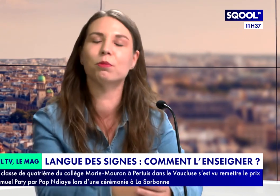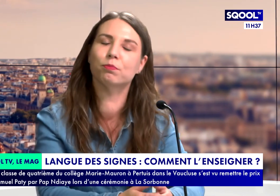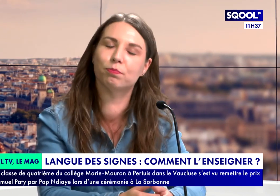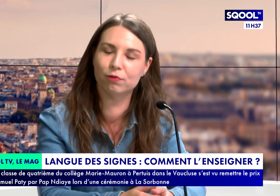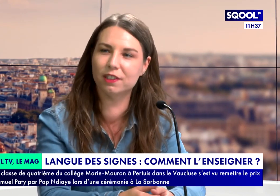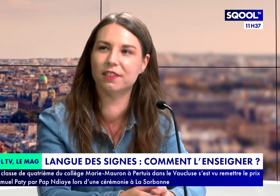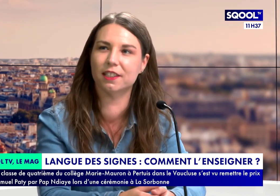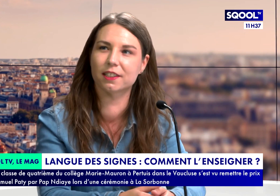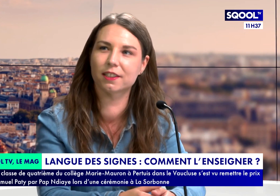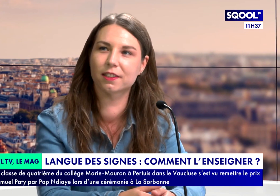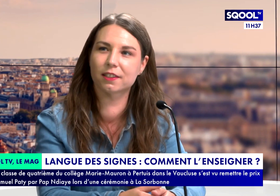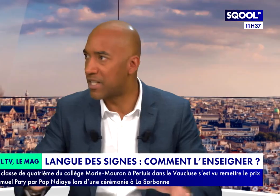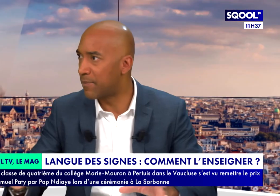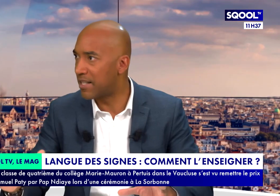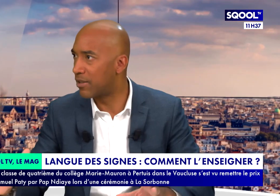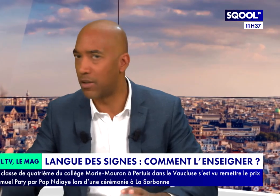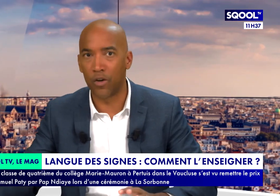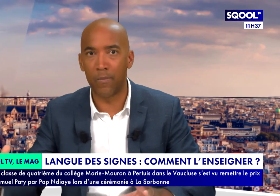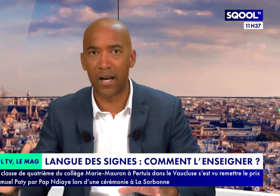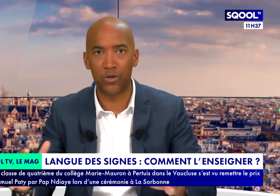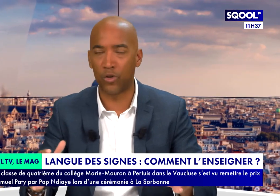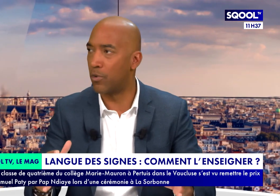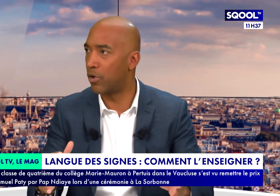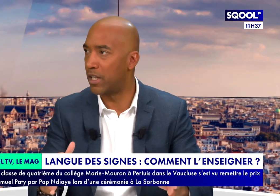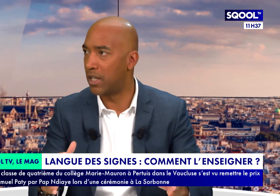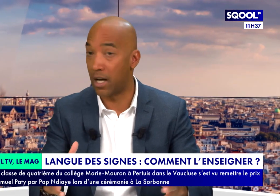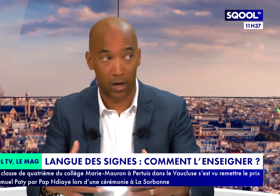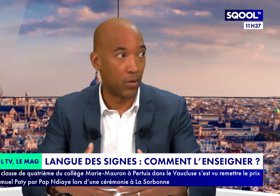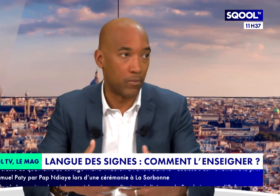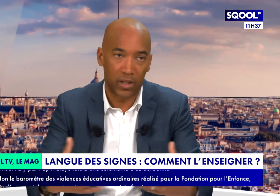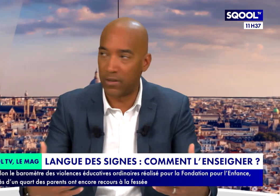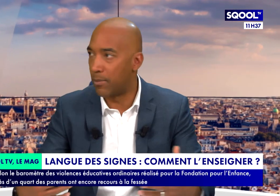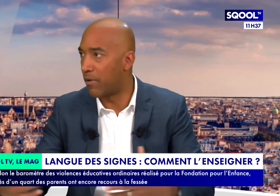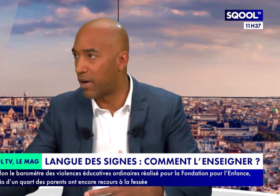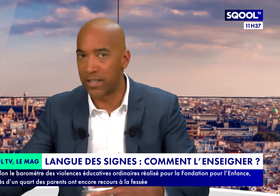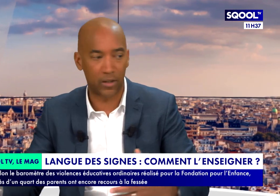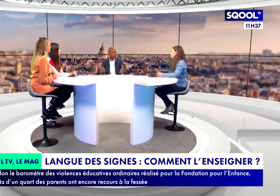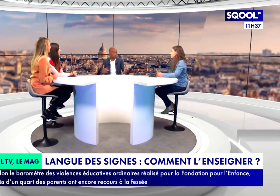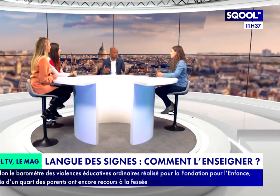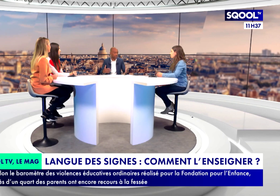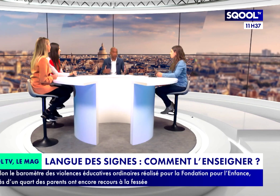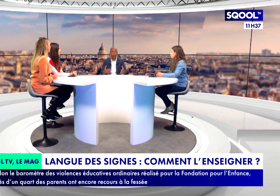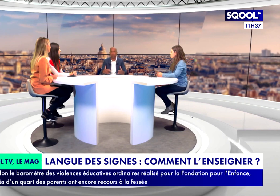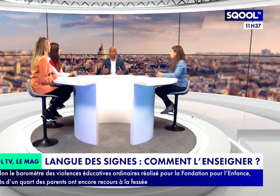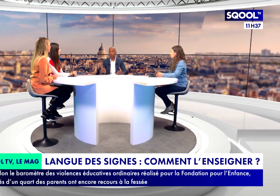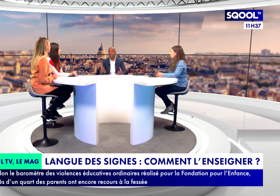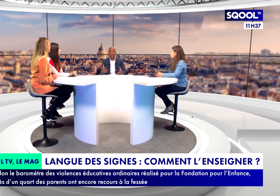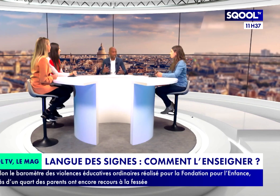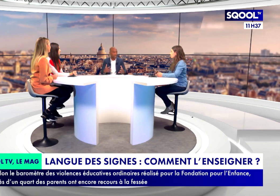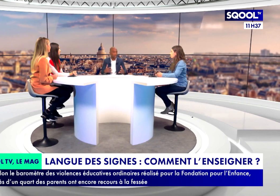plus difficile. Et alors, comment ça se passe, Marie ? Justement, il y a... Alors, bien évidemment, on va voir un extrait dans un instant de votre chaîne YouTube, mais il y a